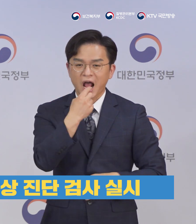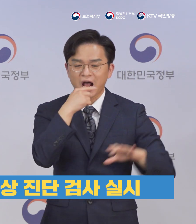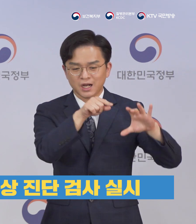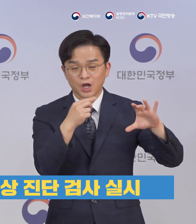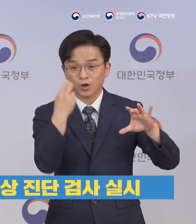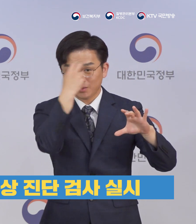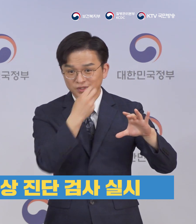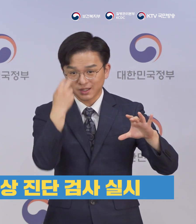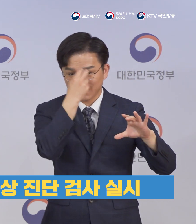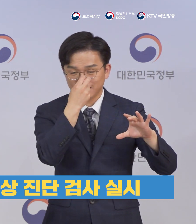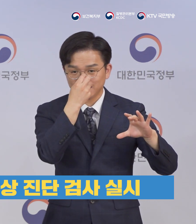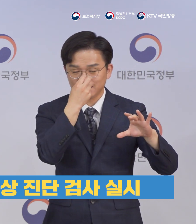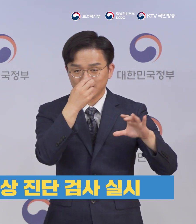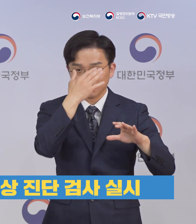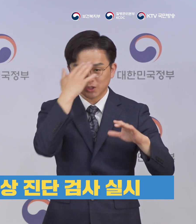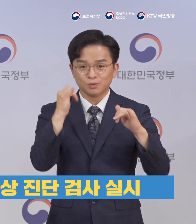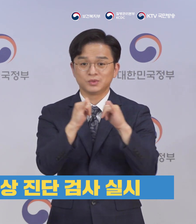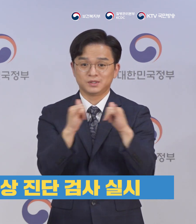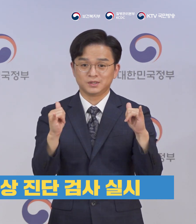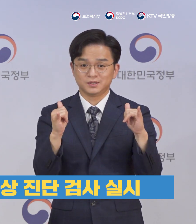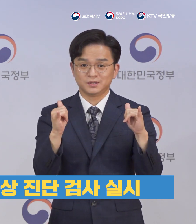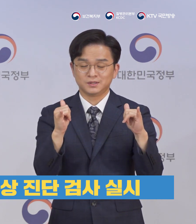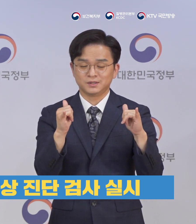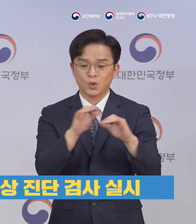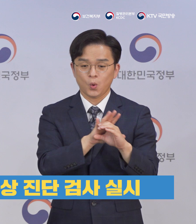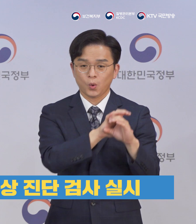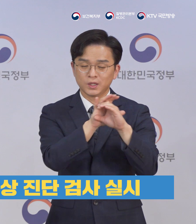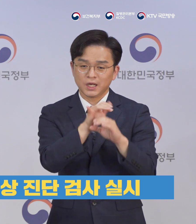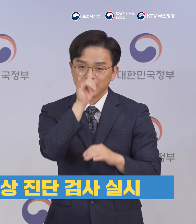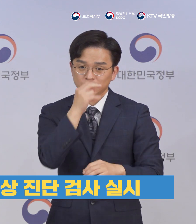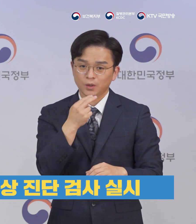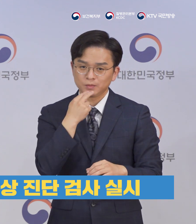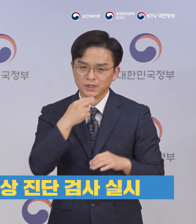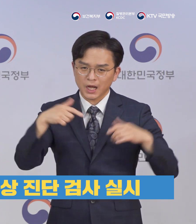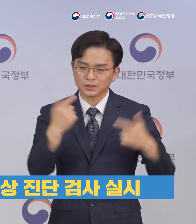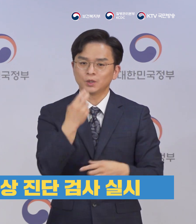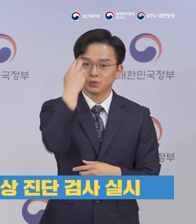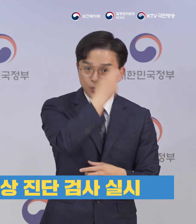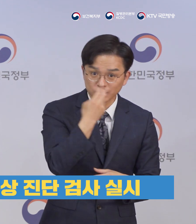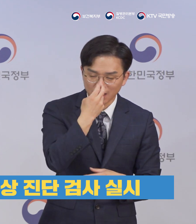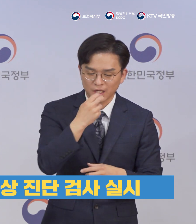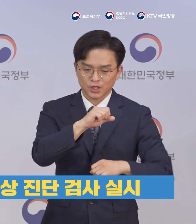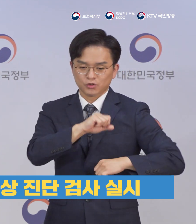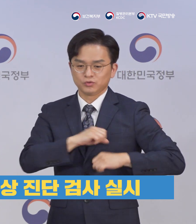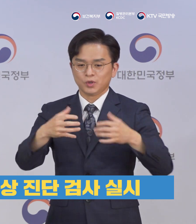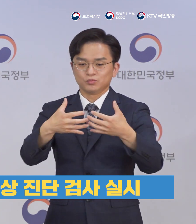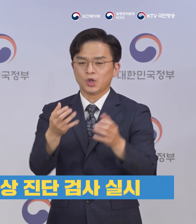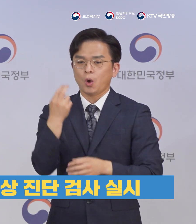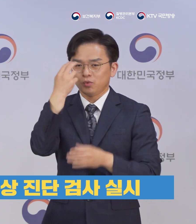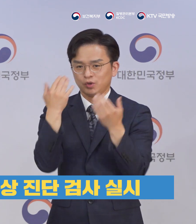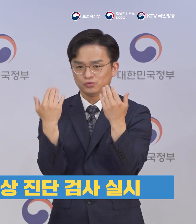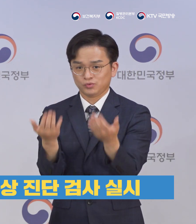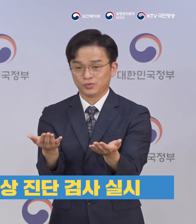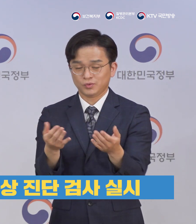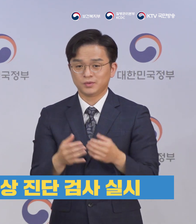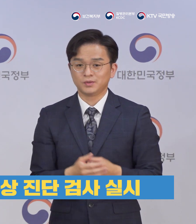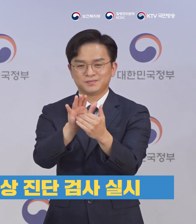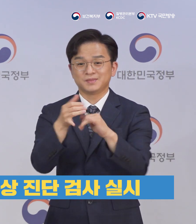명의 진단검사를 실시하여 젊은 사람들의 감염 현황을 조사하고 군을 보고하겠습니다.